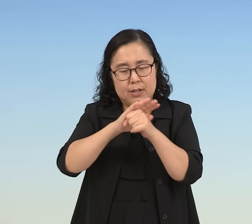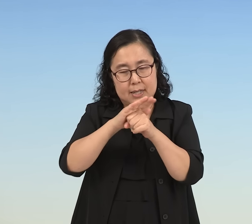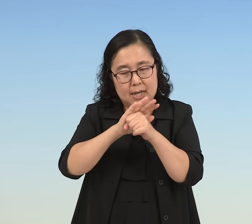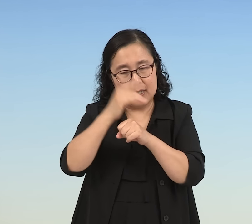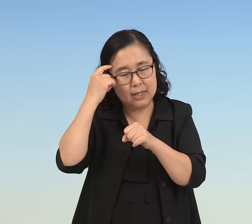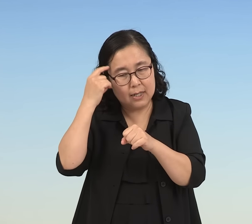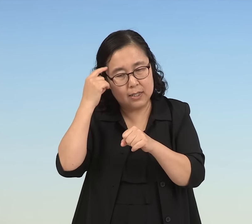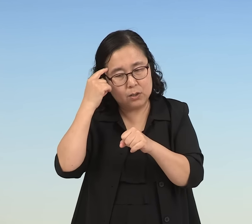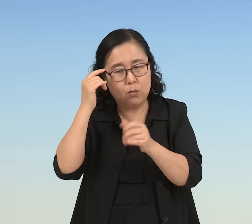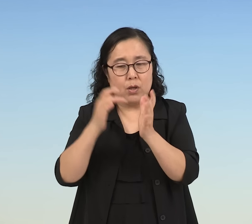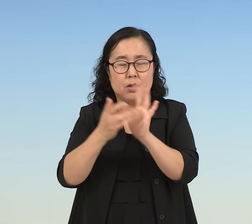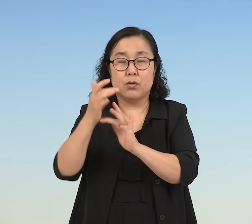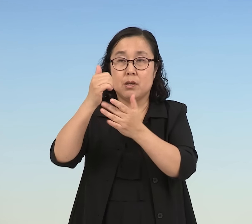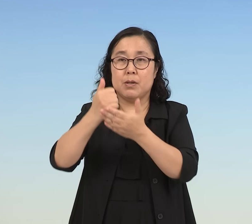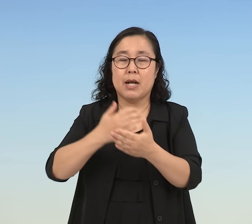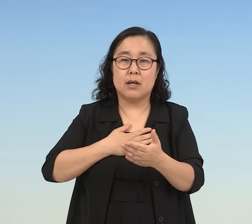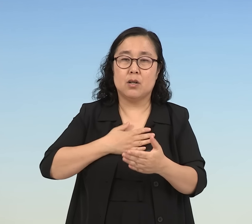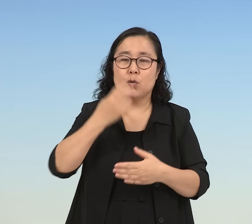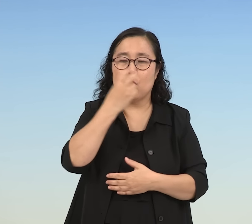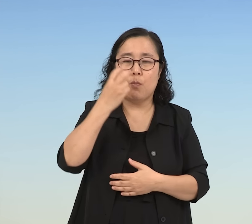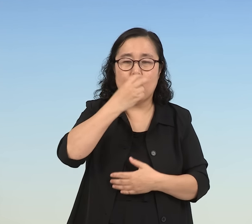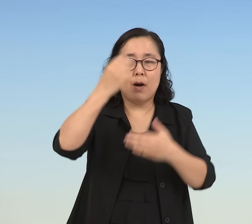주시며 기억해 주시는,